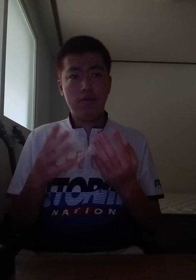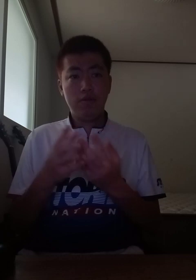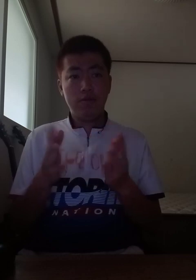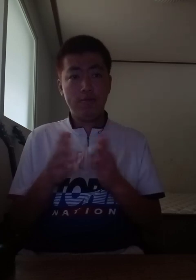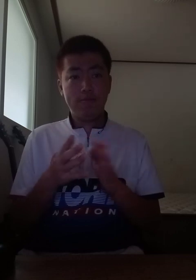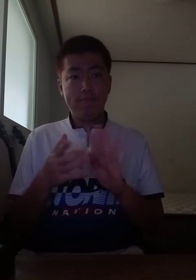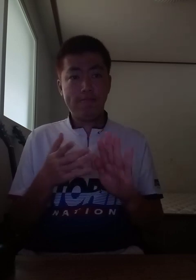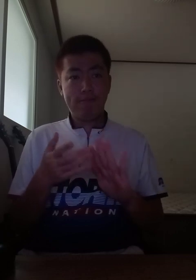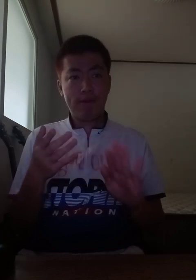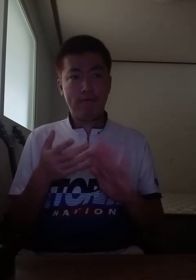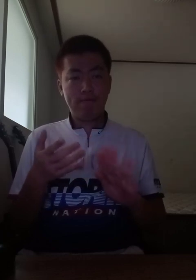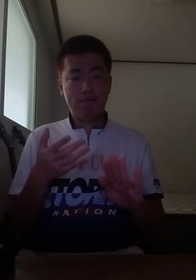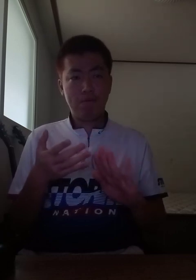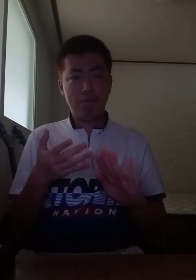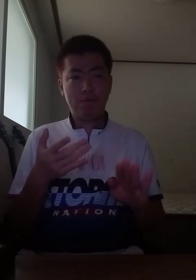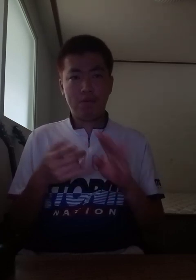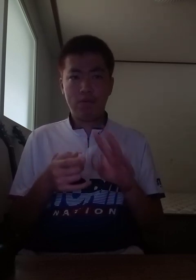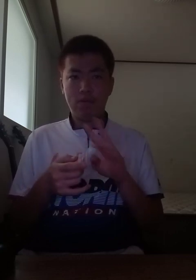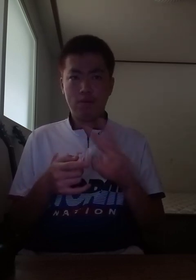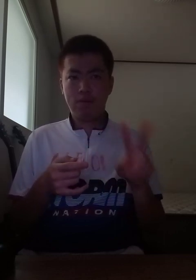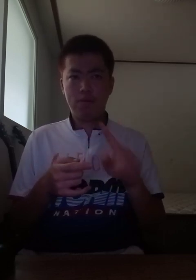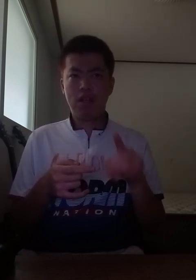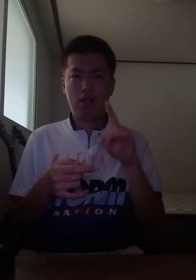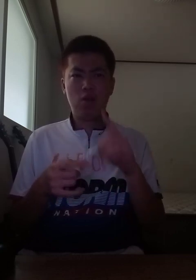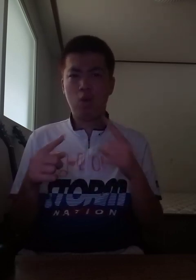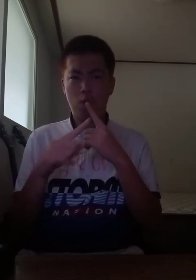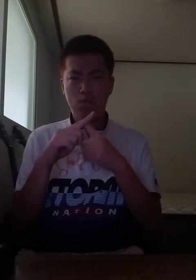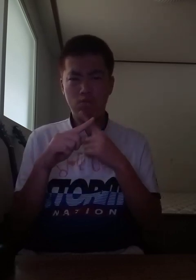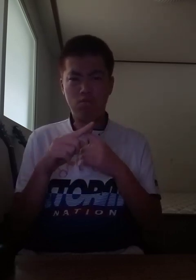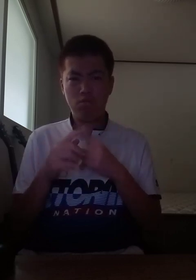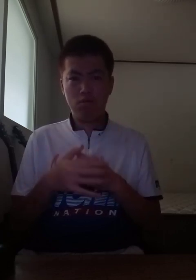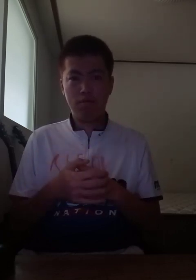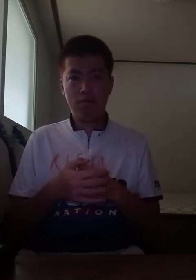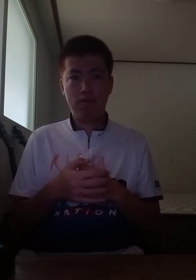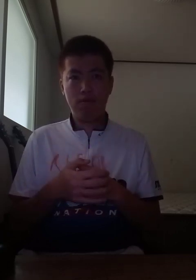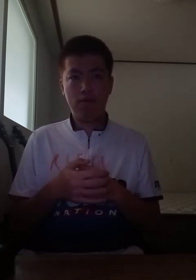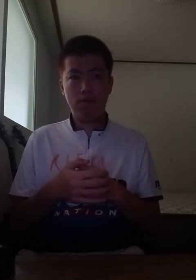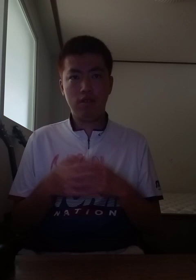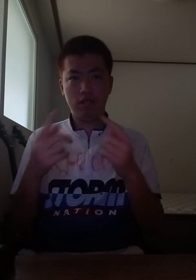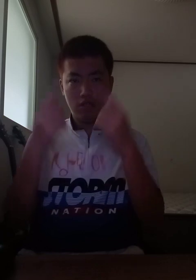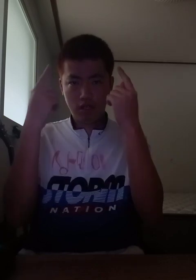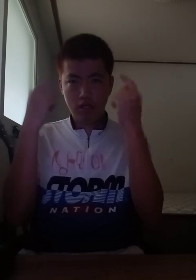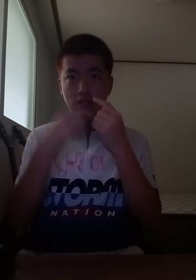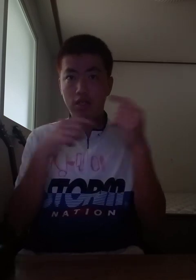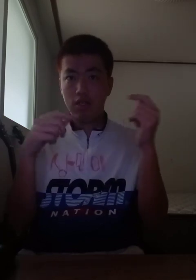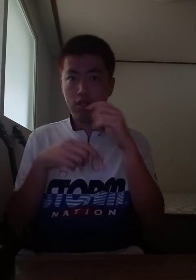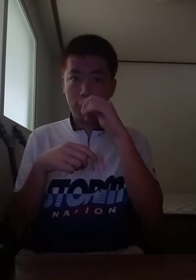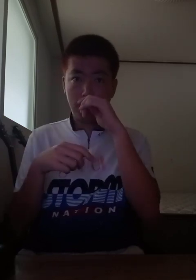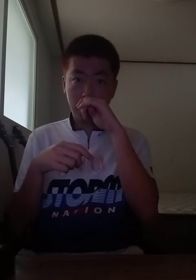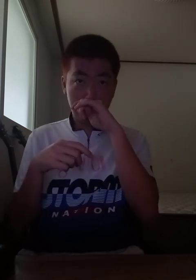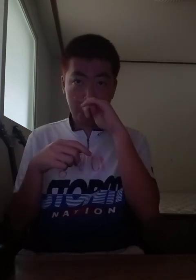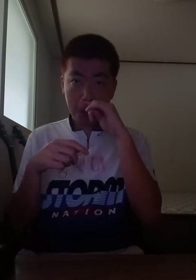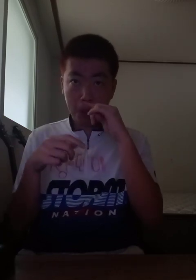가까이 배치를 해놓고 가는데 한 2시간 지나면 또 없고. 안전장비와 특수카메라를 착용하고 사대문